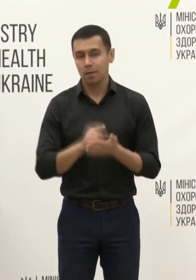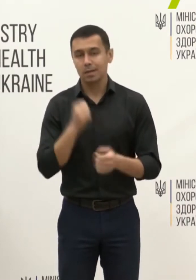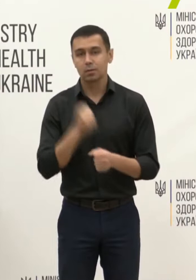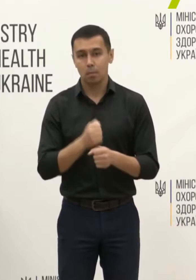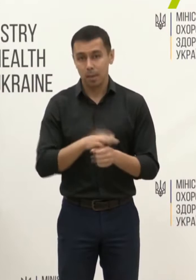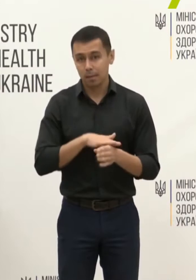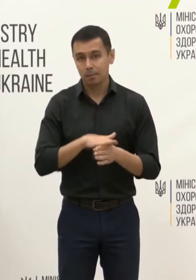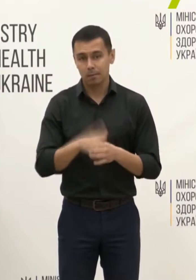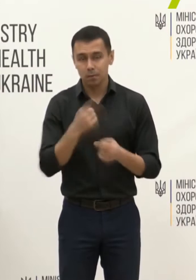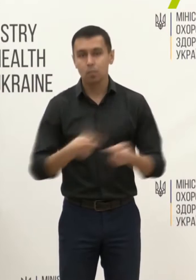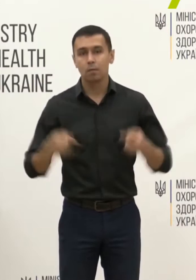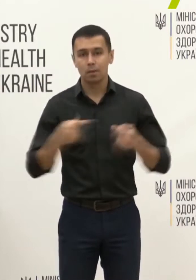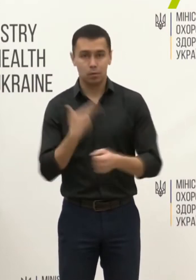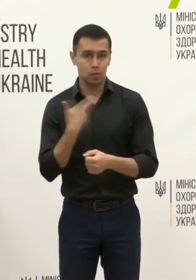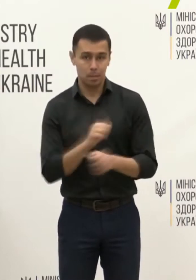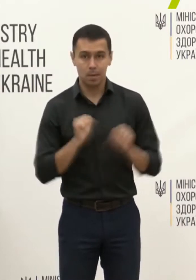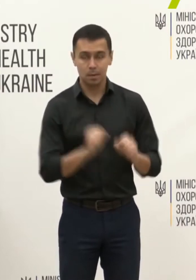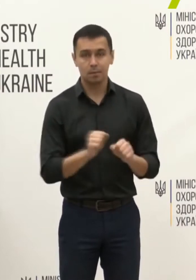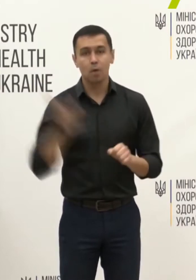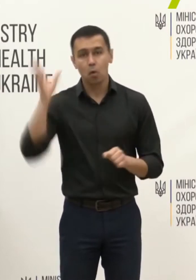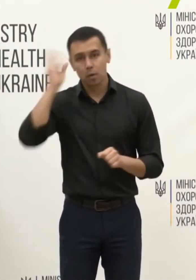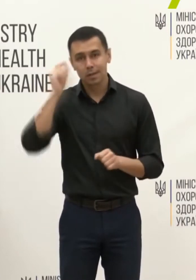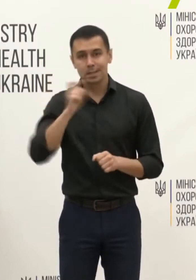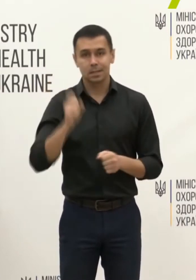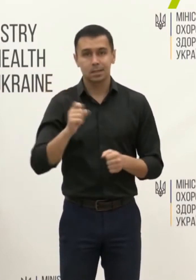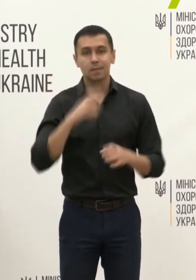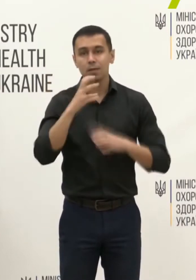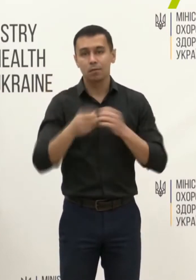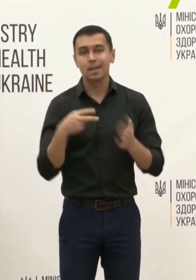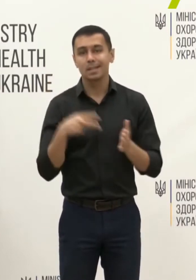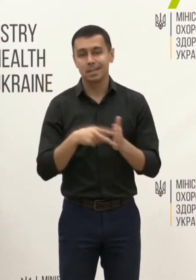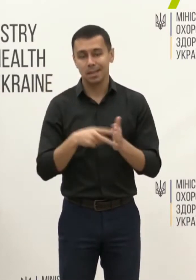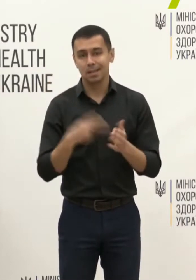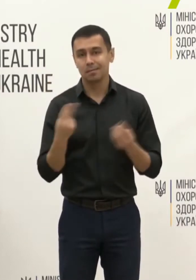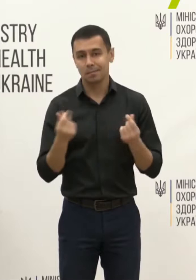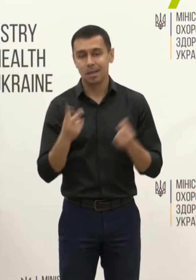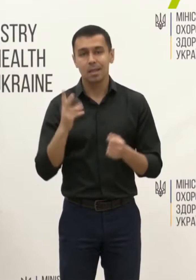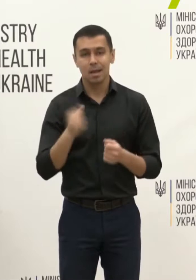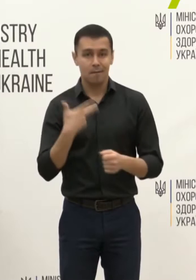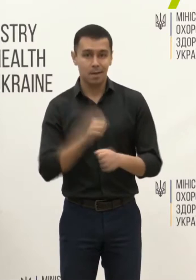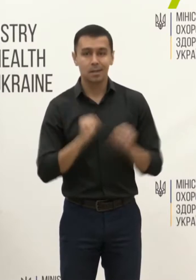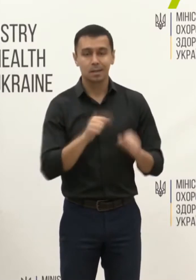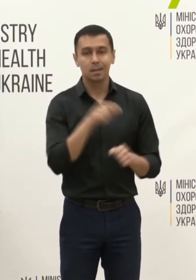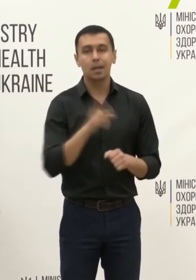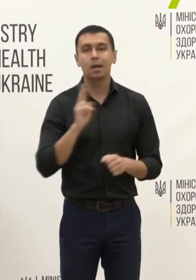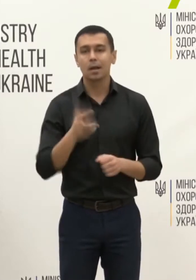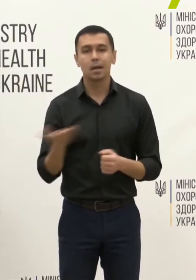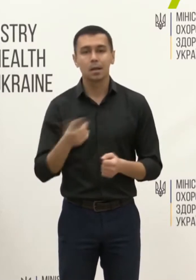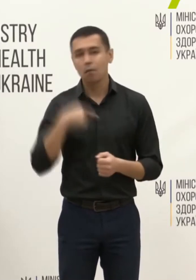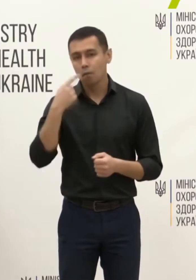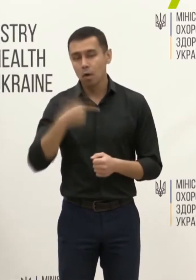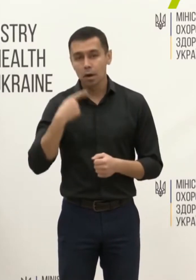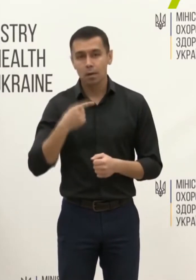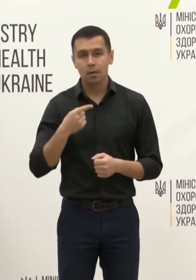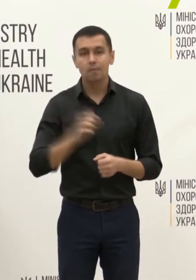зробити відповідне щеплення. Виходячи з світових цін на вакцину, ті, про які